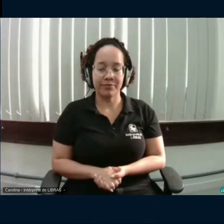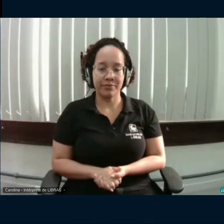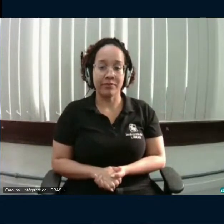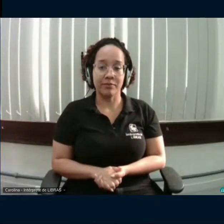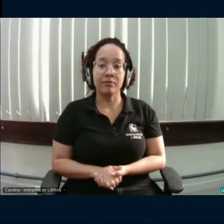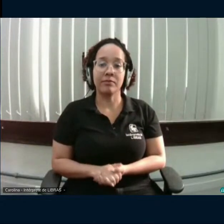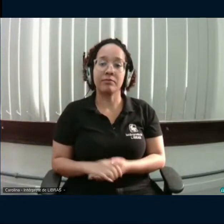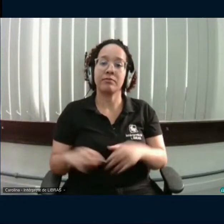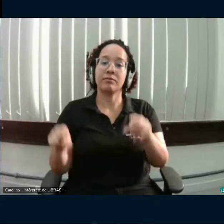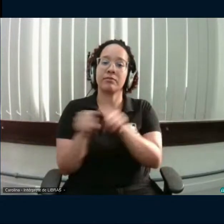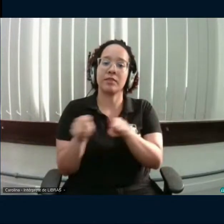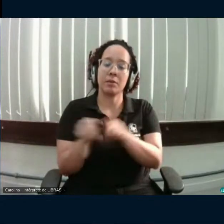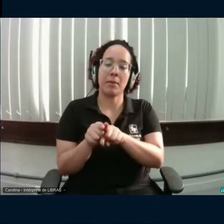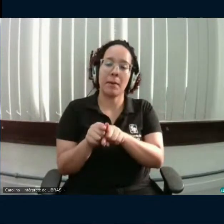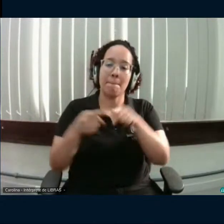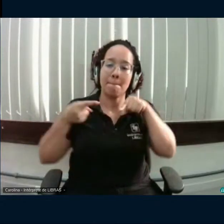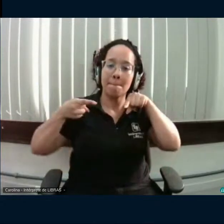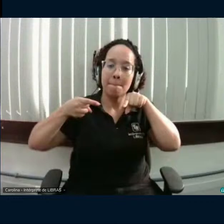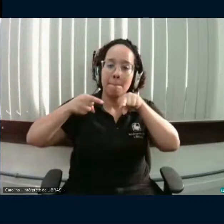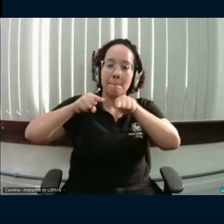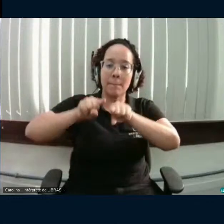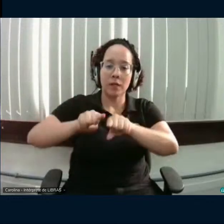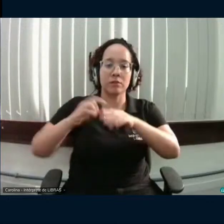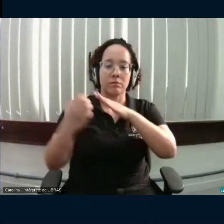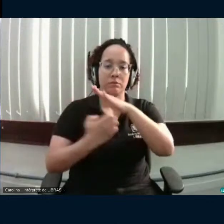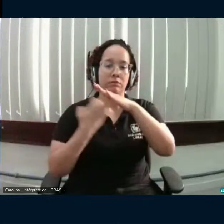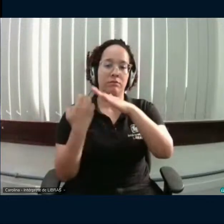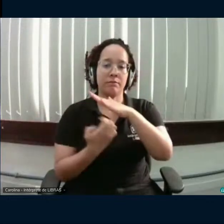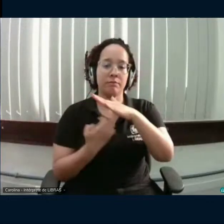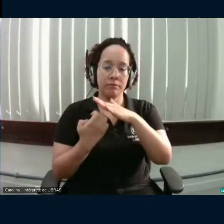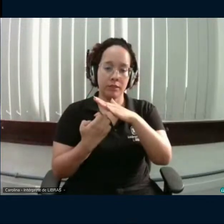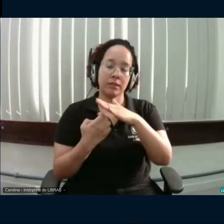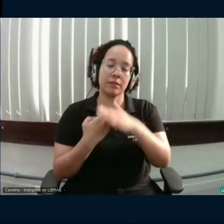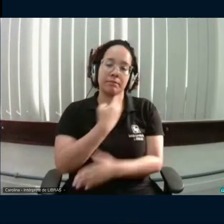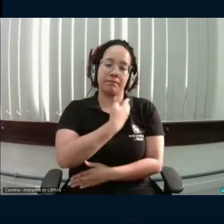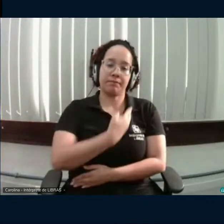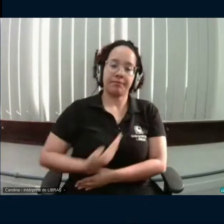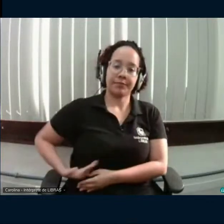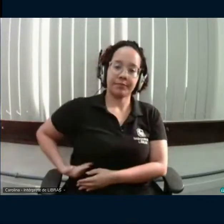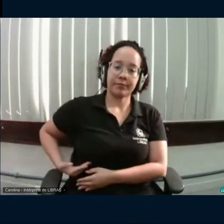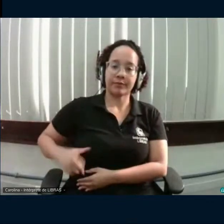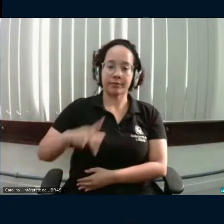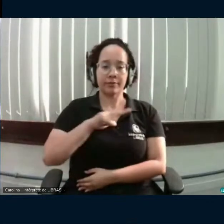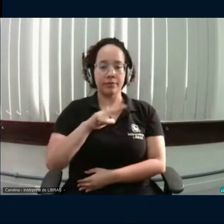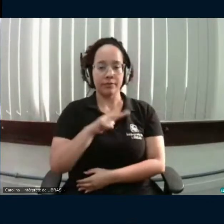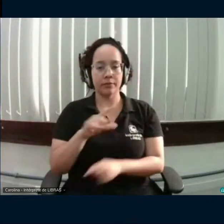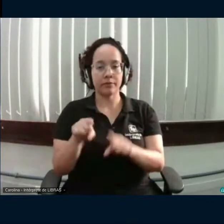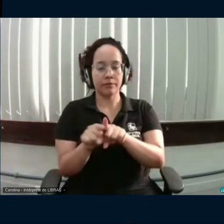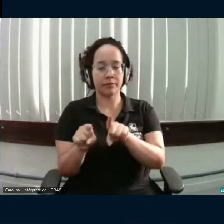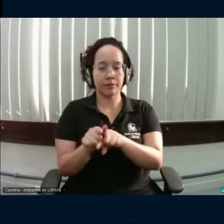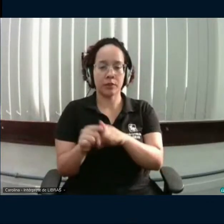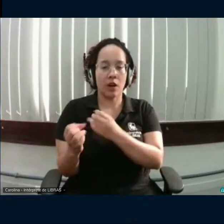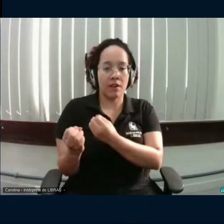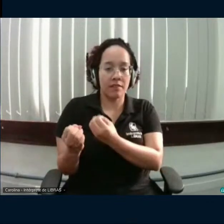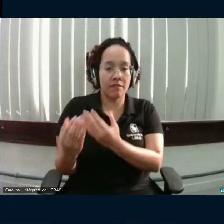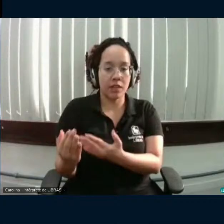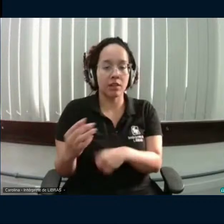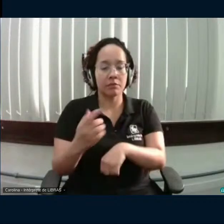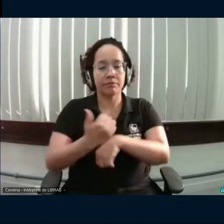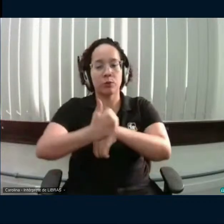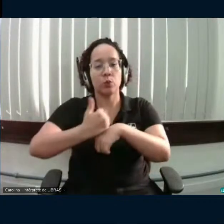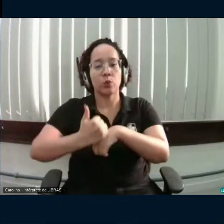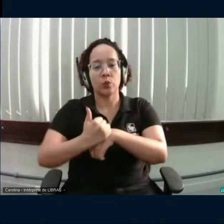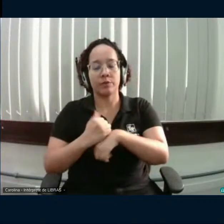A possibilidade de parceria público-privada, né, para a oferta de educação profissional e também para a carga horária do ensino médio à